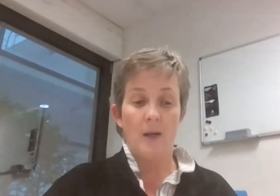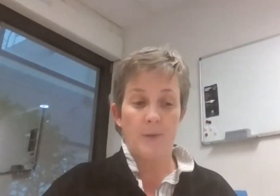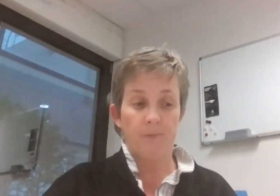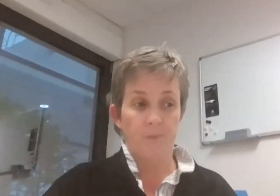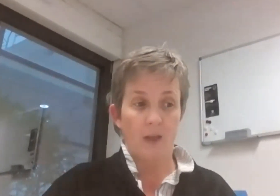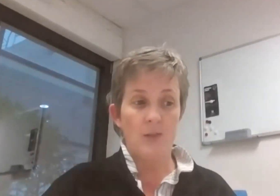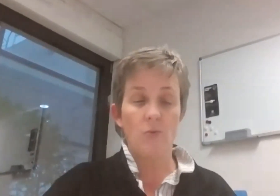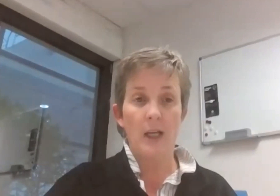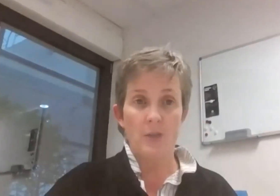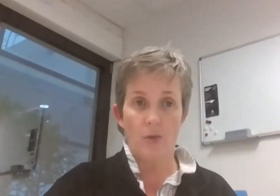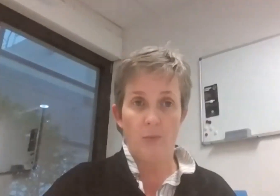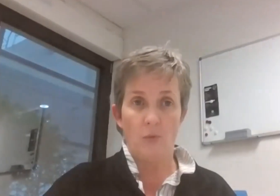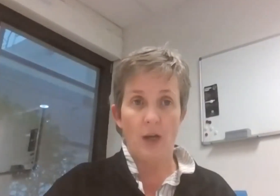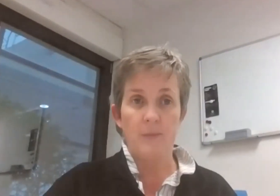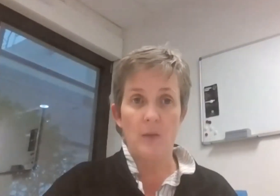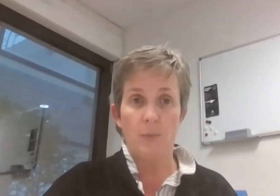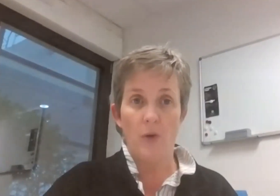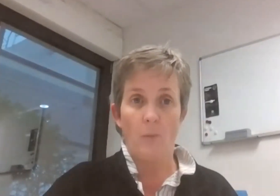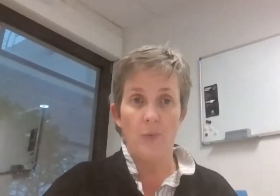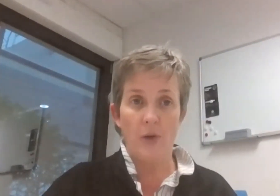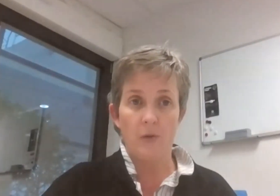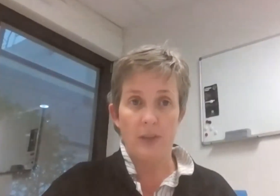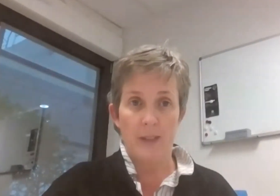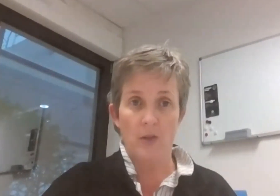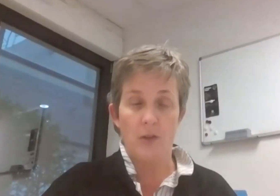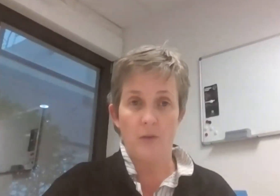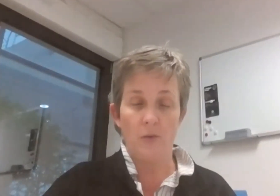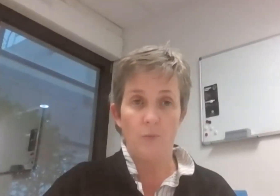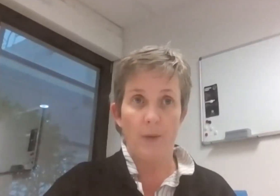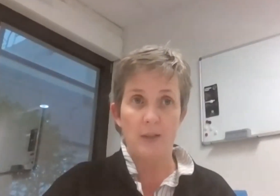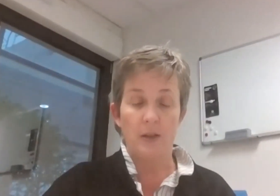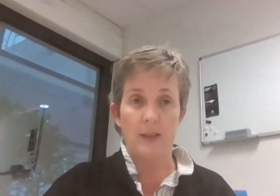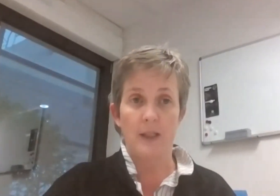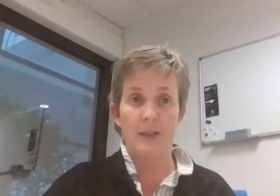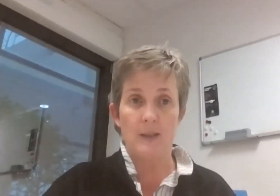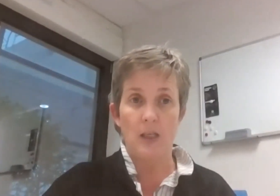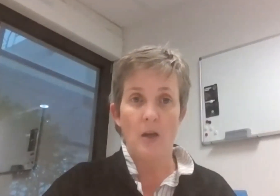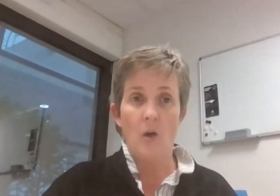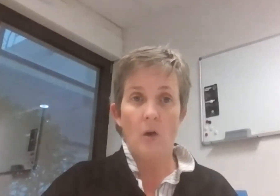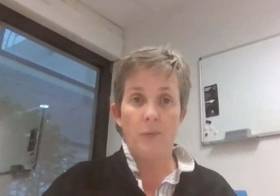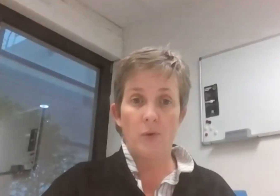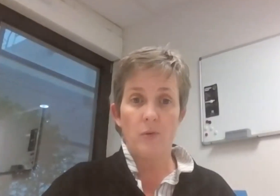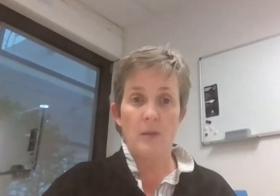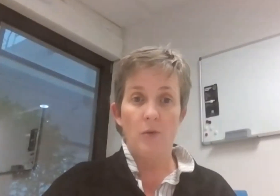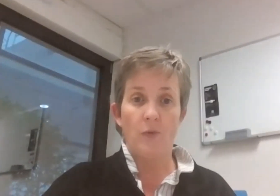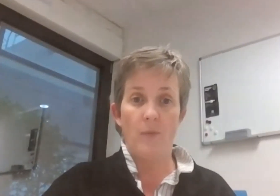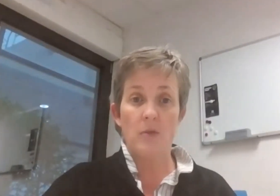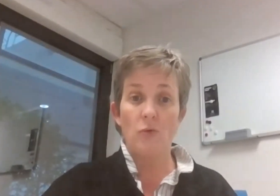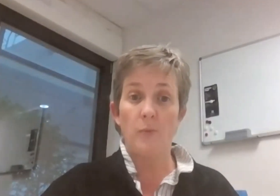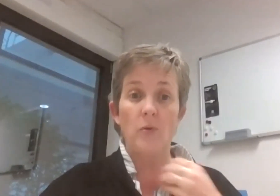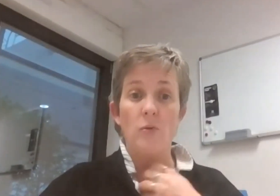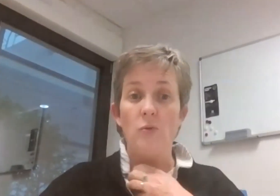fait un sondage pour voir un petit peu l'ampleur des personnes, le nombre de personnes qui seraient intéressées pour ce type